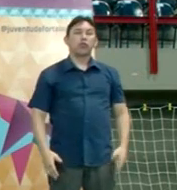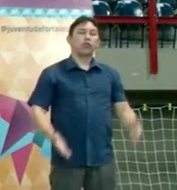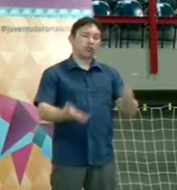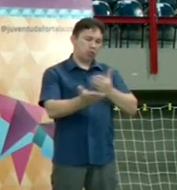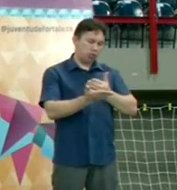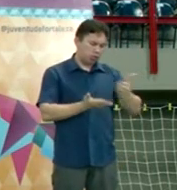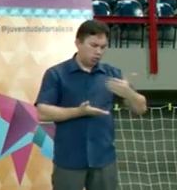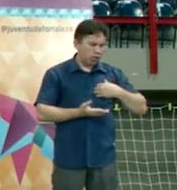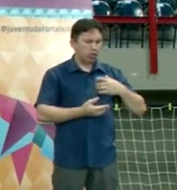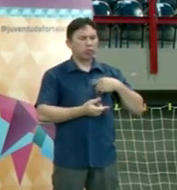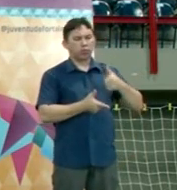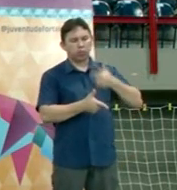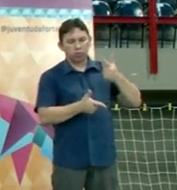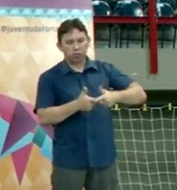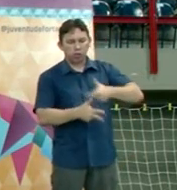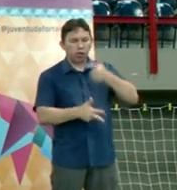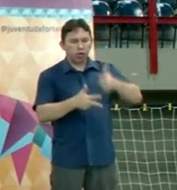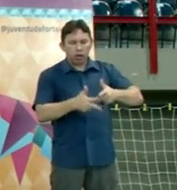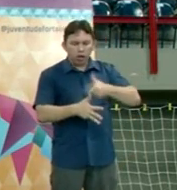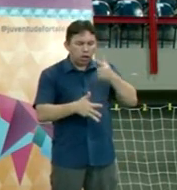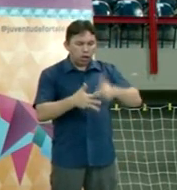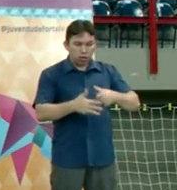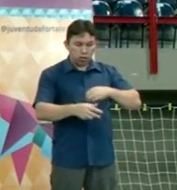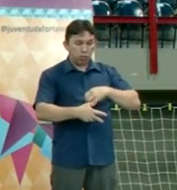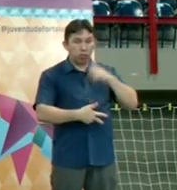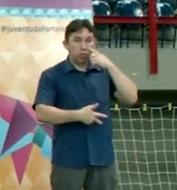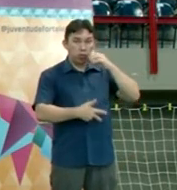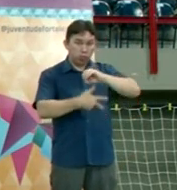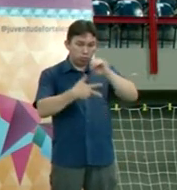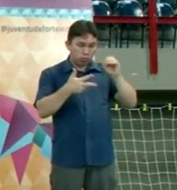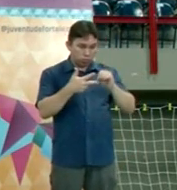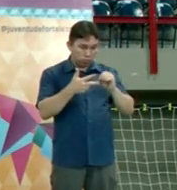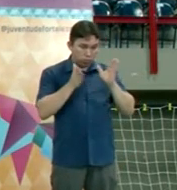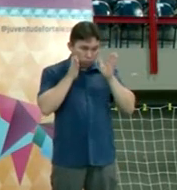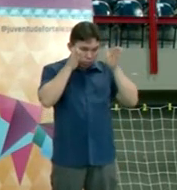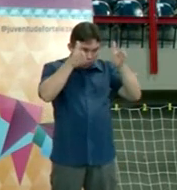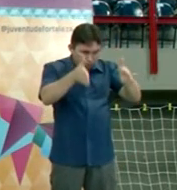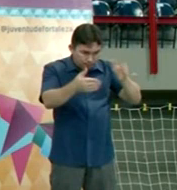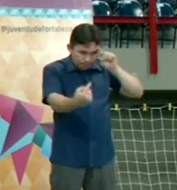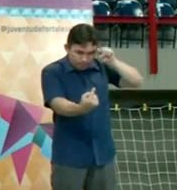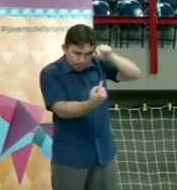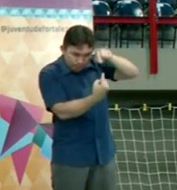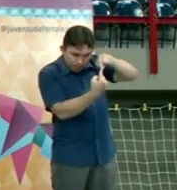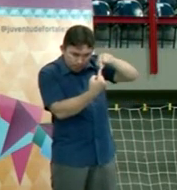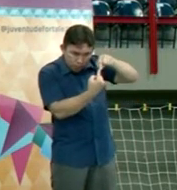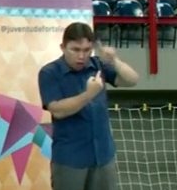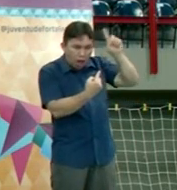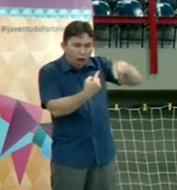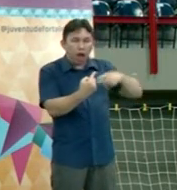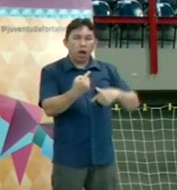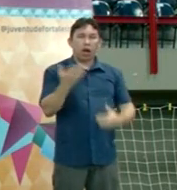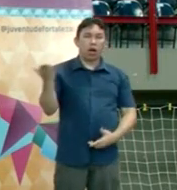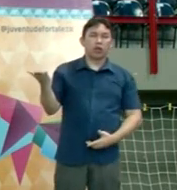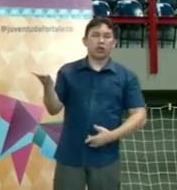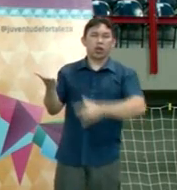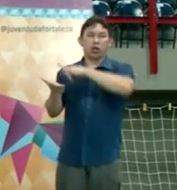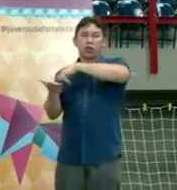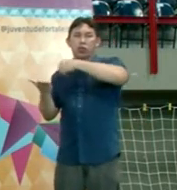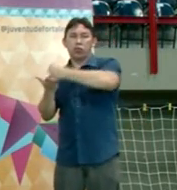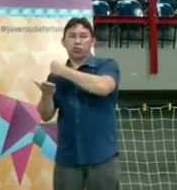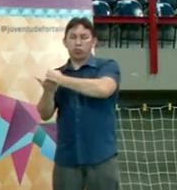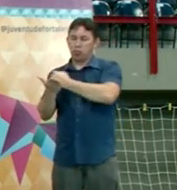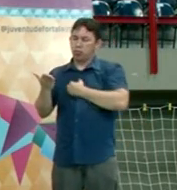desde o começo falando, preparação para o Enem, matriz de referência na cabeça. Então é um documento que você tem disponível